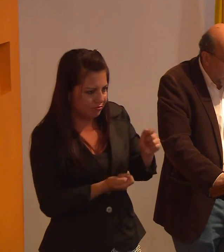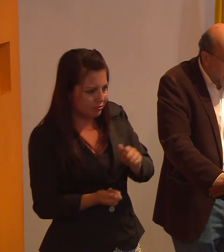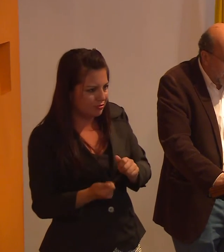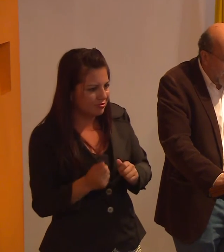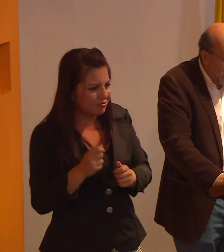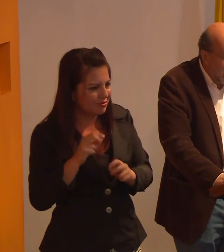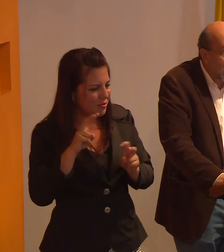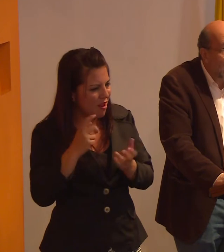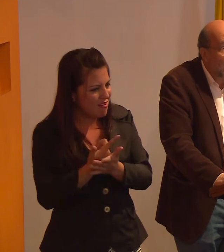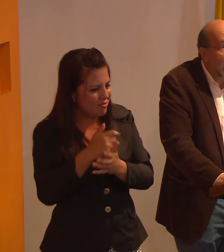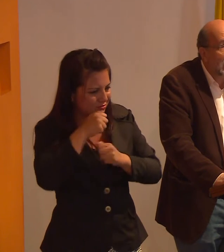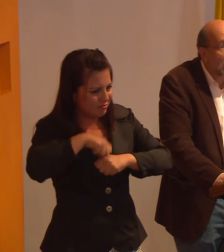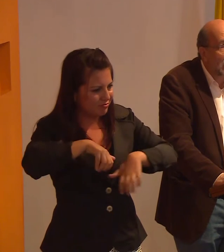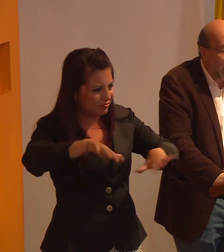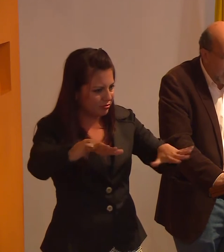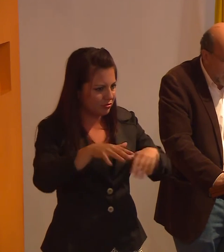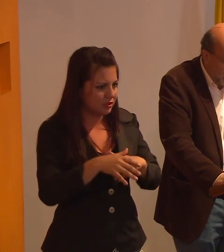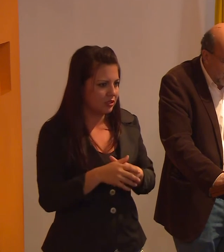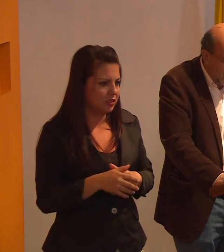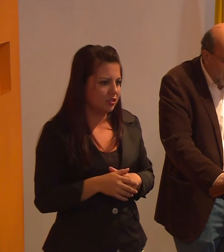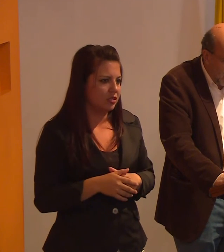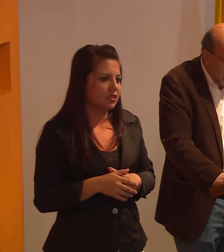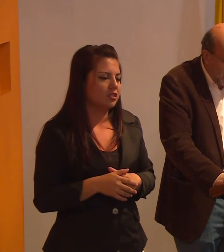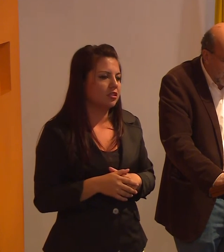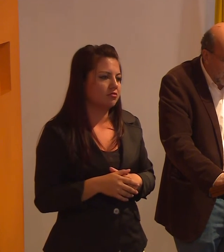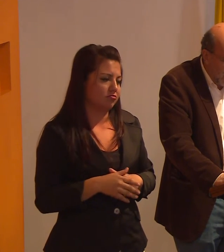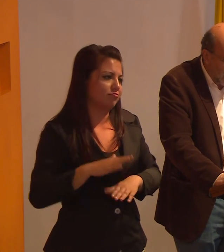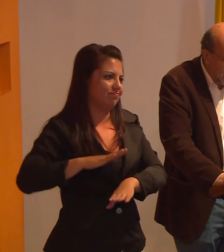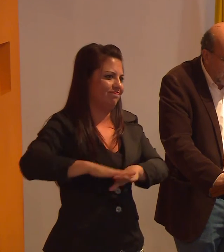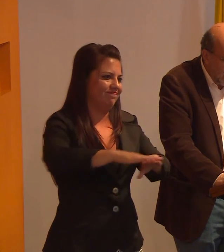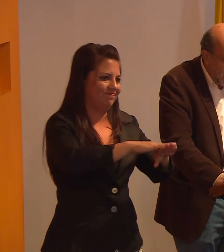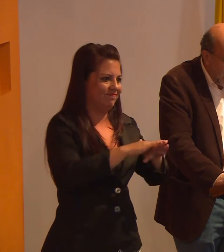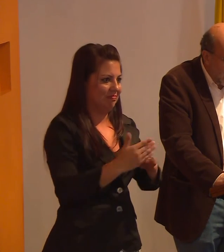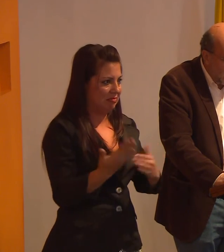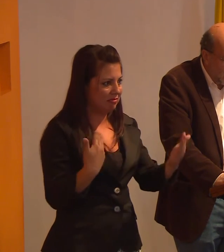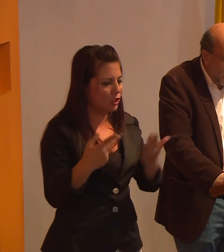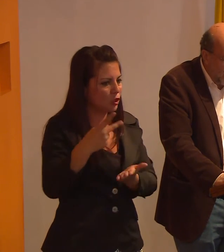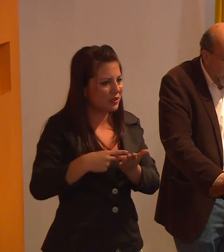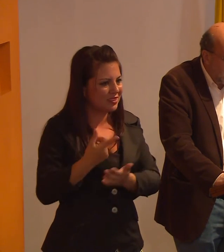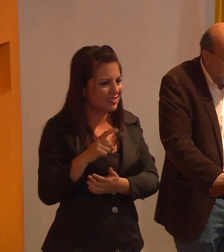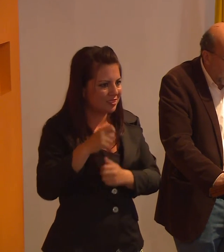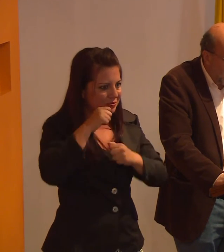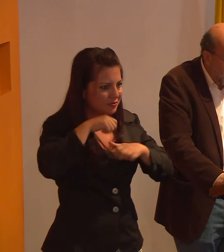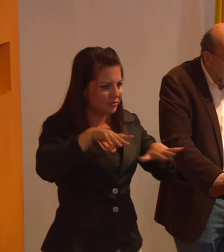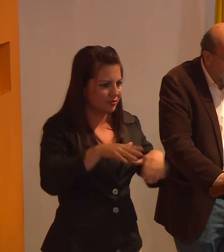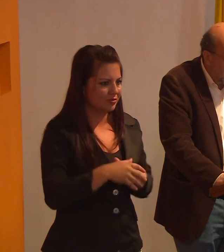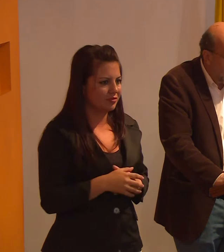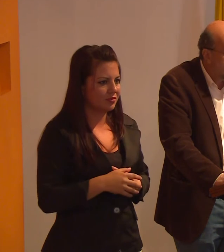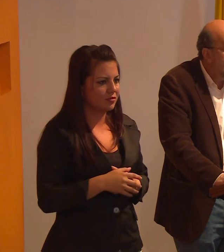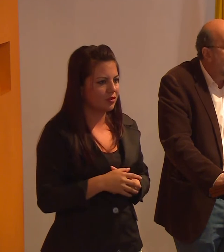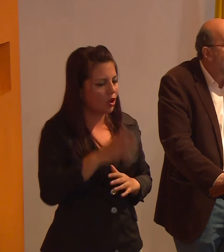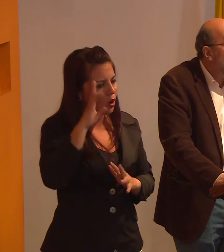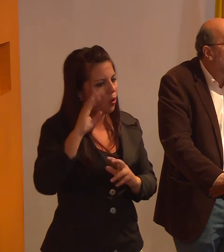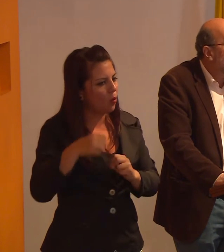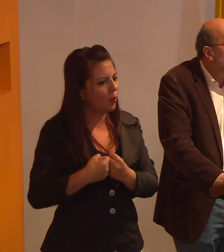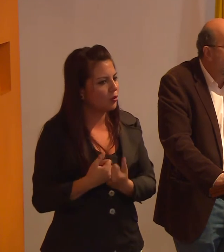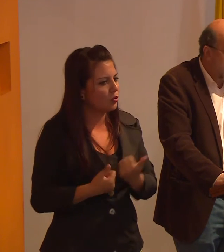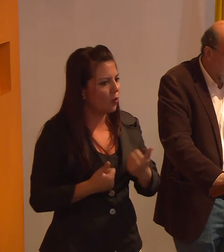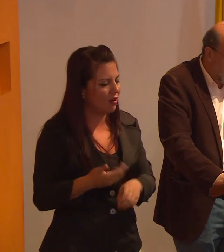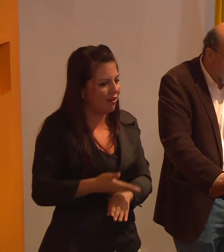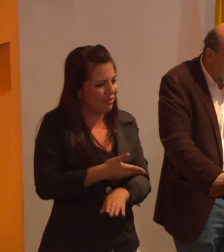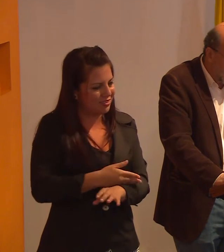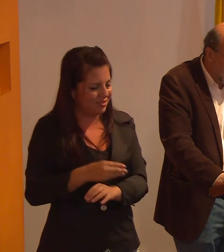se concretará en la convocatoria de libros 2016, en los convenios de coedición y en